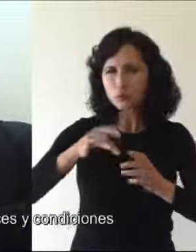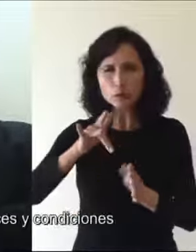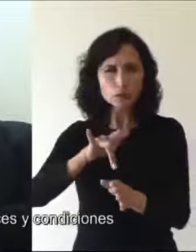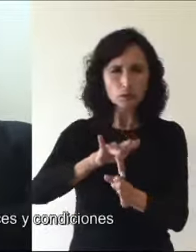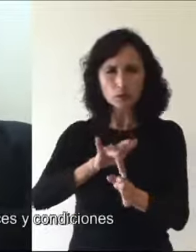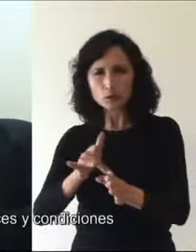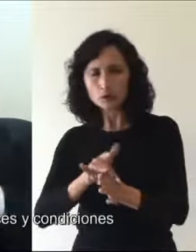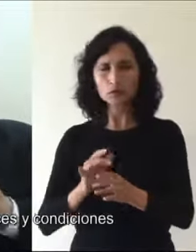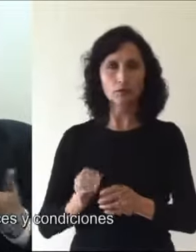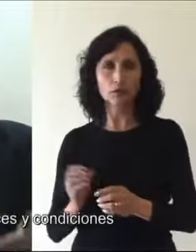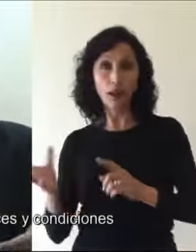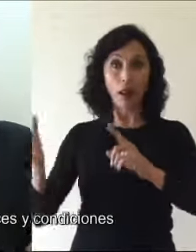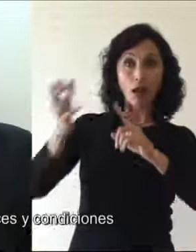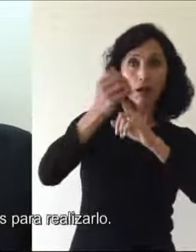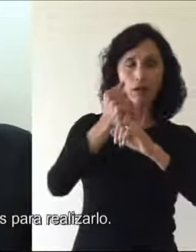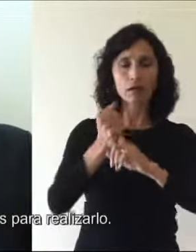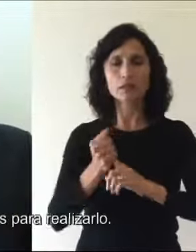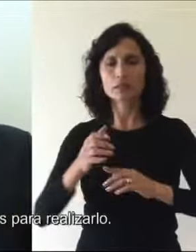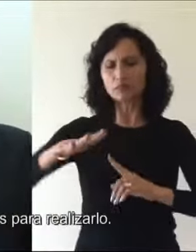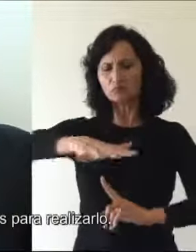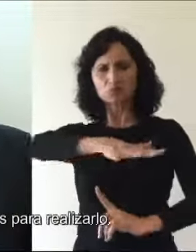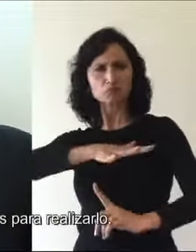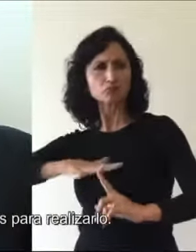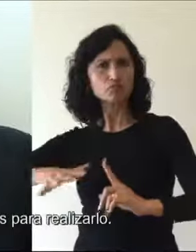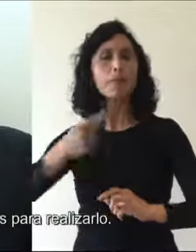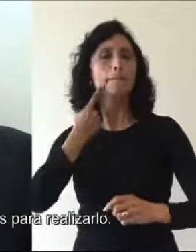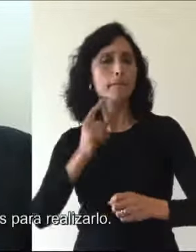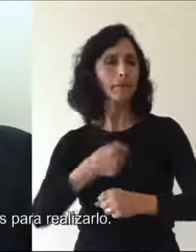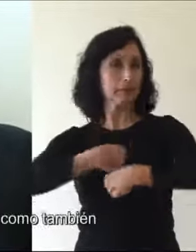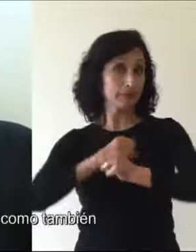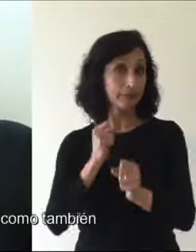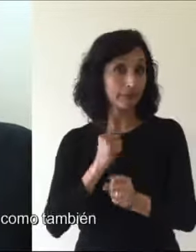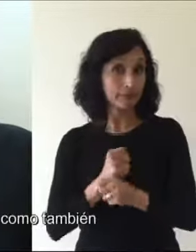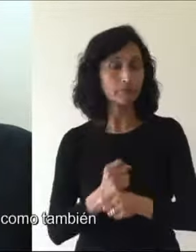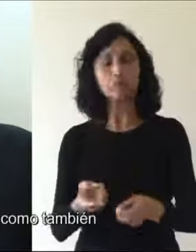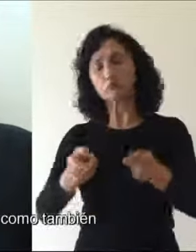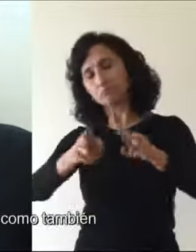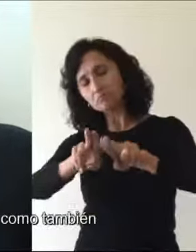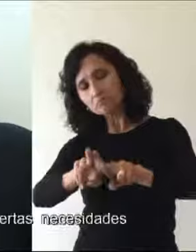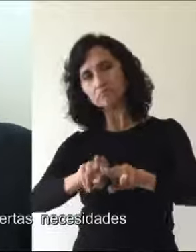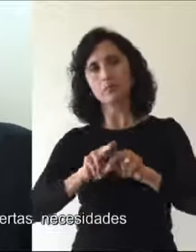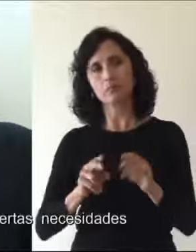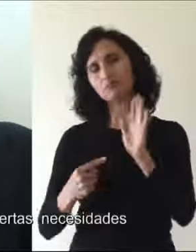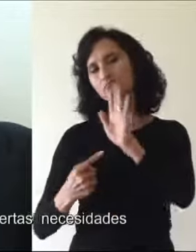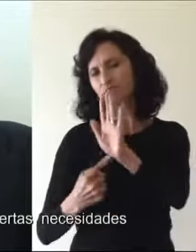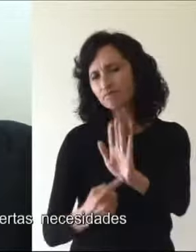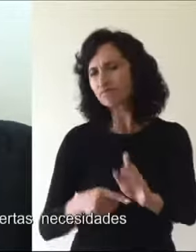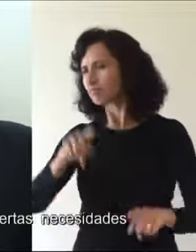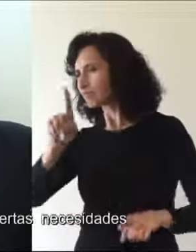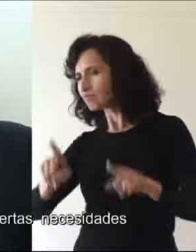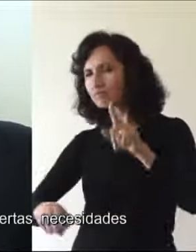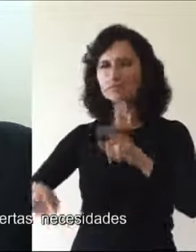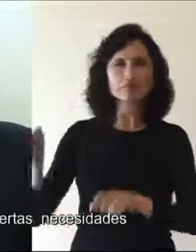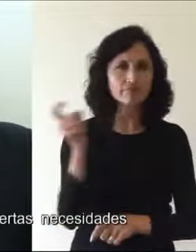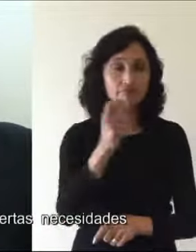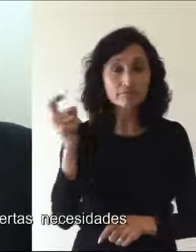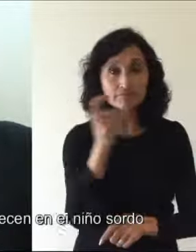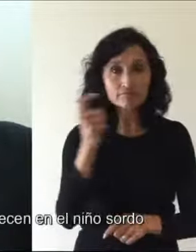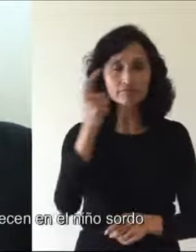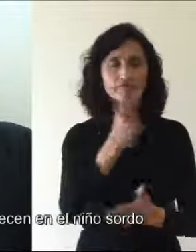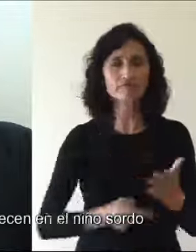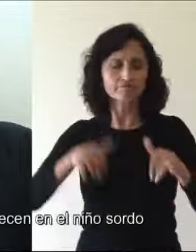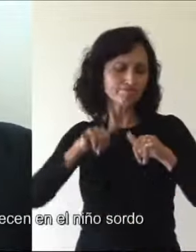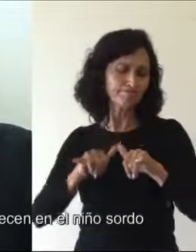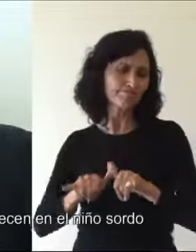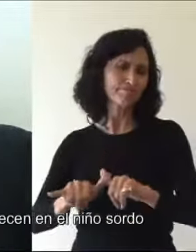riesgos, alcances y condiciones ideales para realizarlo, así como también indica ciertas necesidades